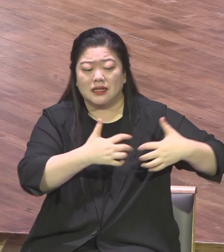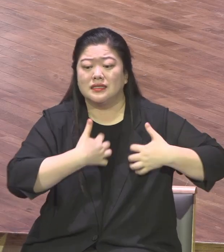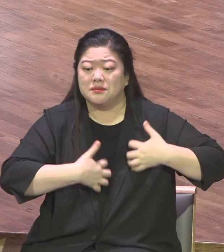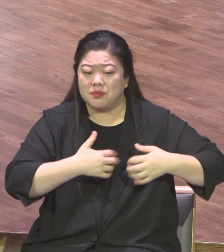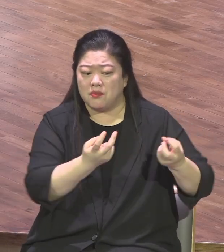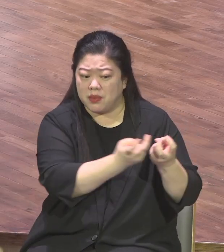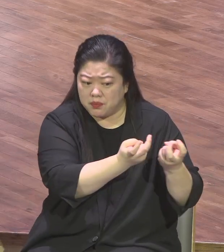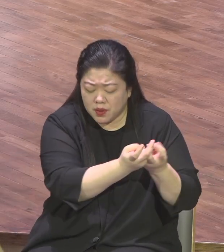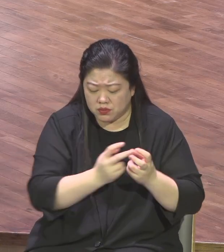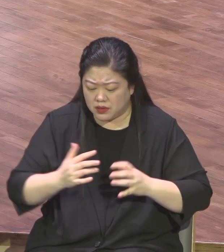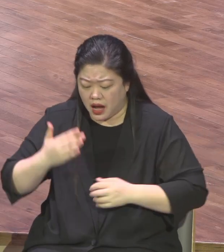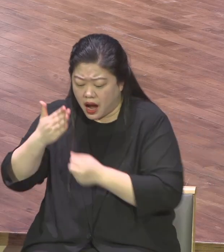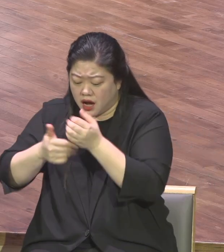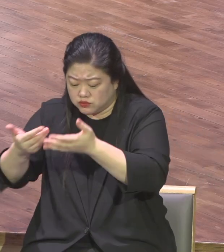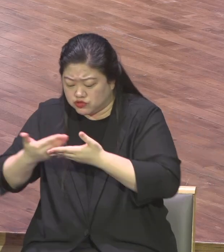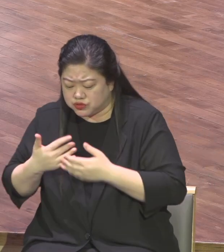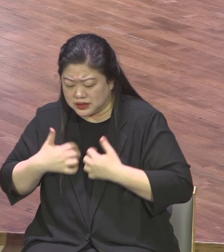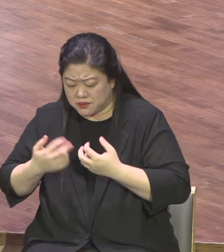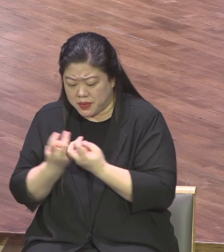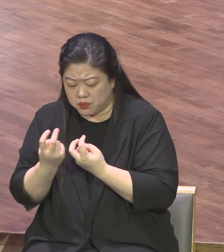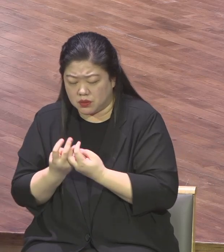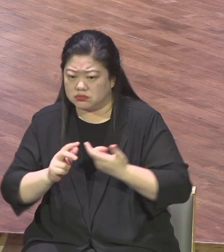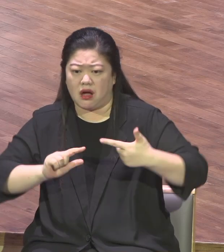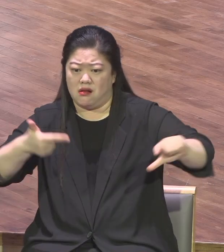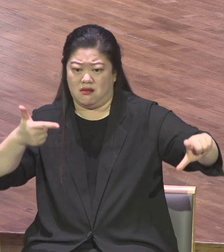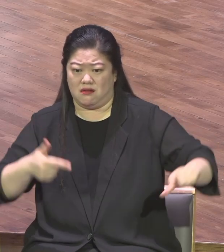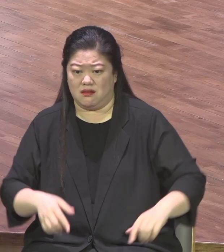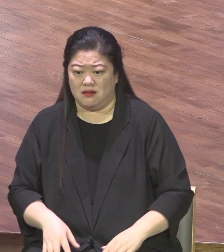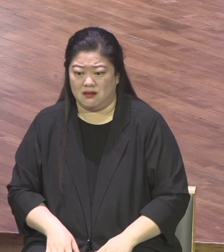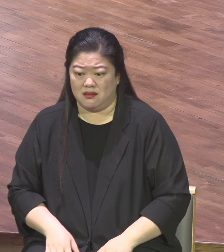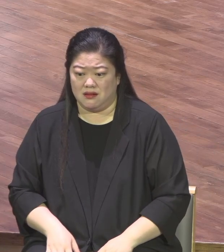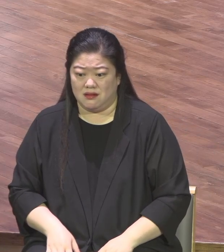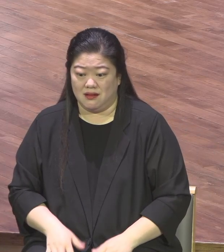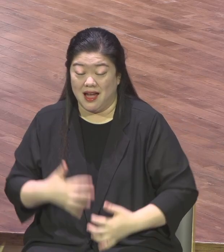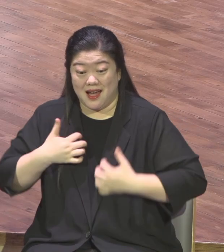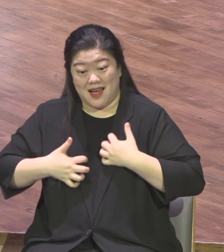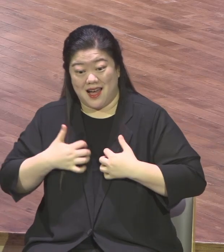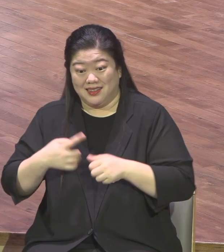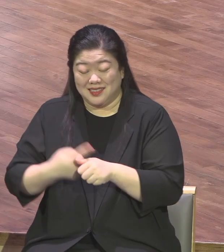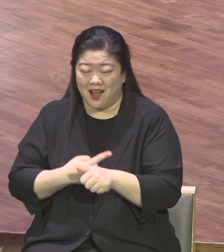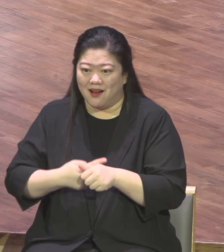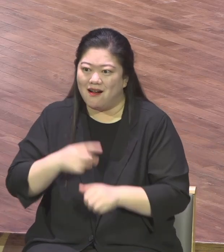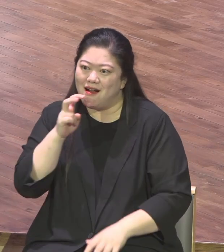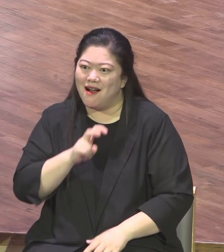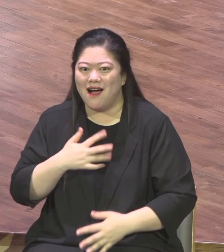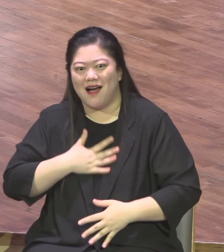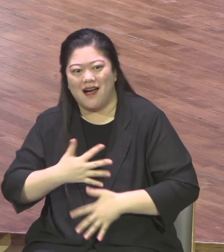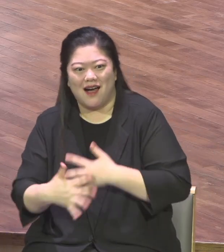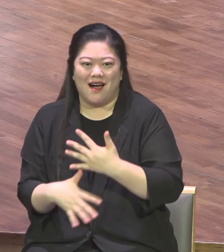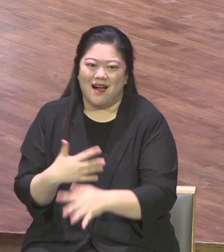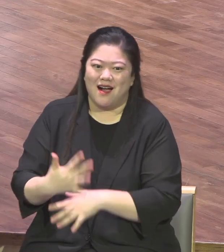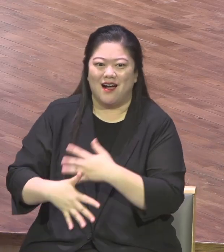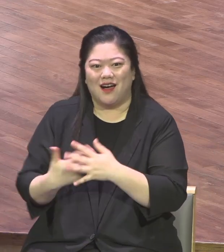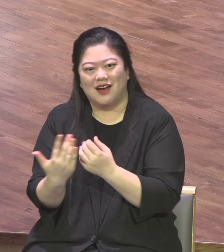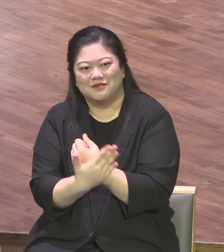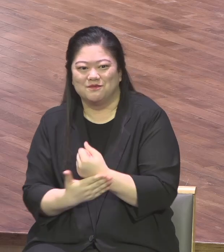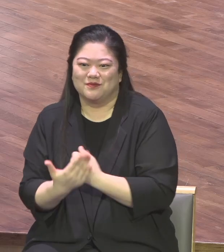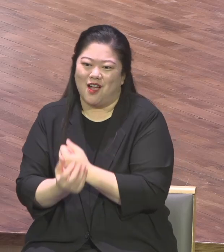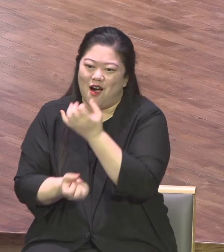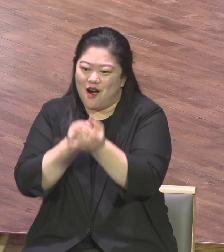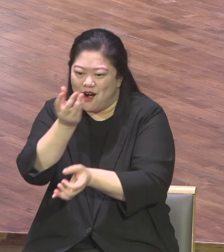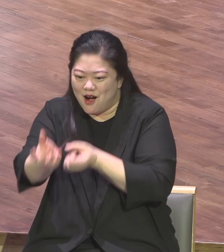되니까 성삼위 하나님을 찬송할 수밖에 없다. 하나님을 찬양하게 되지요. 무엇보다